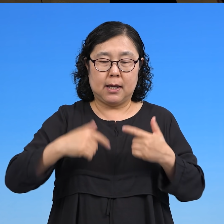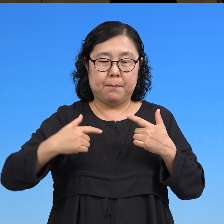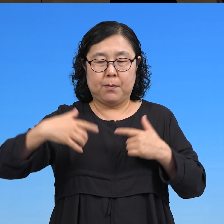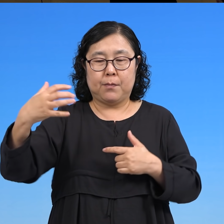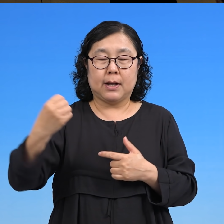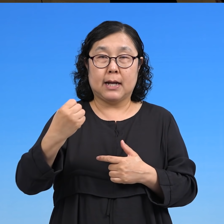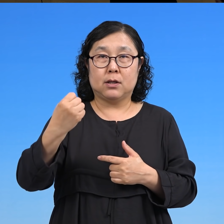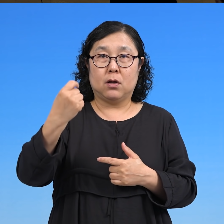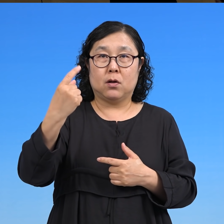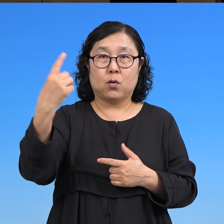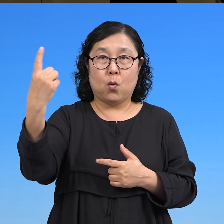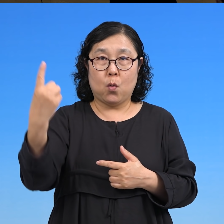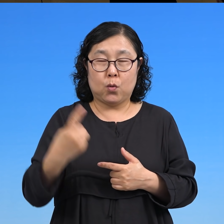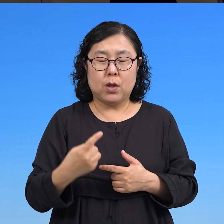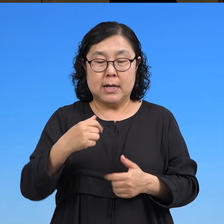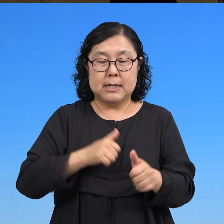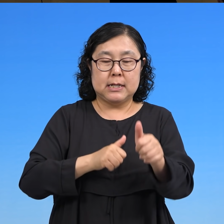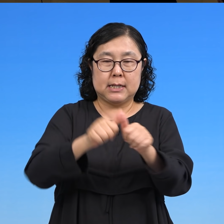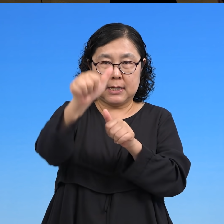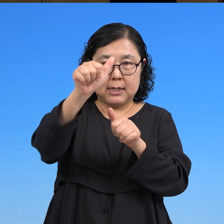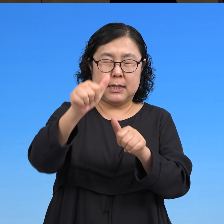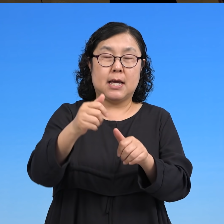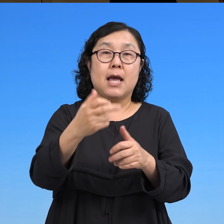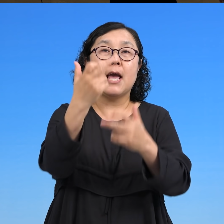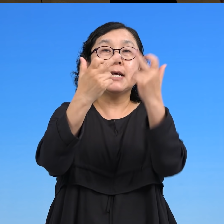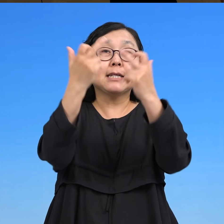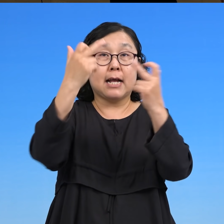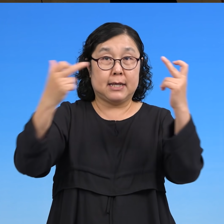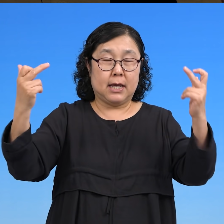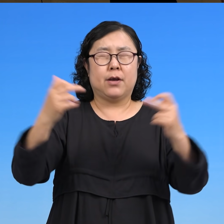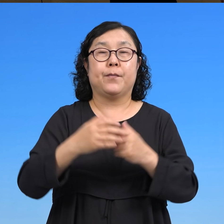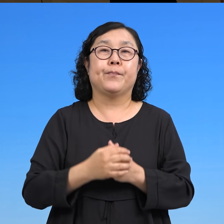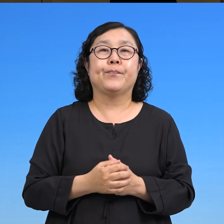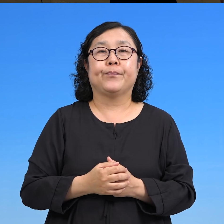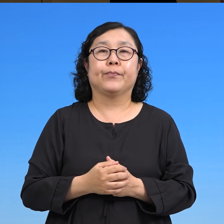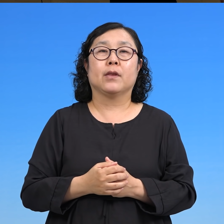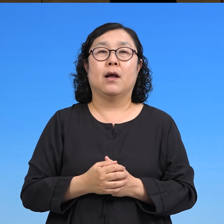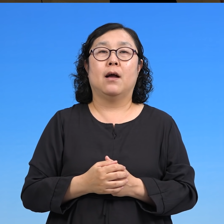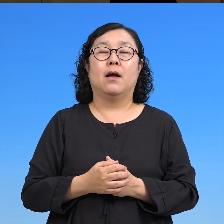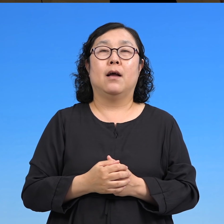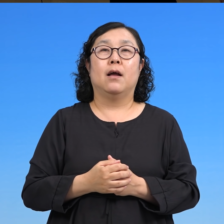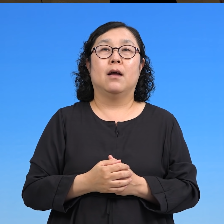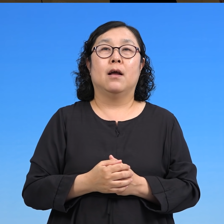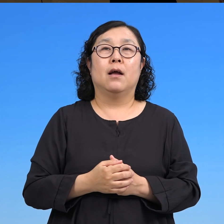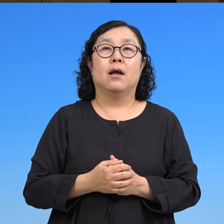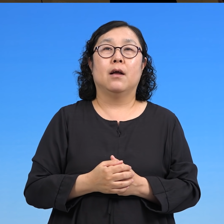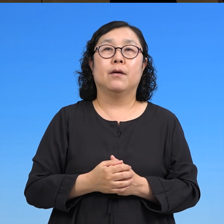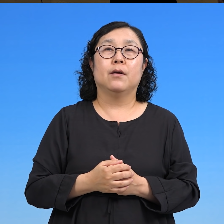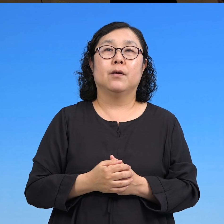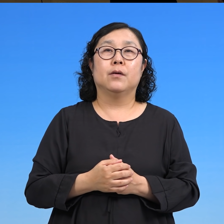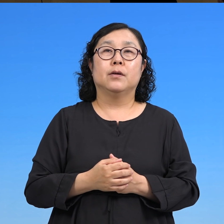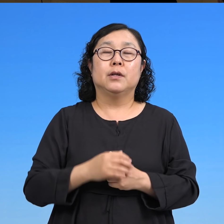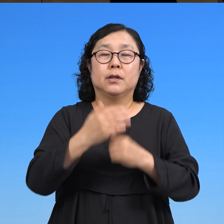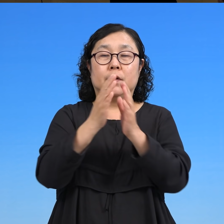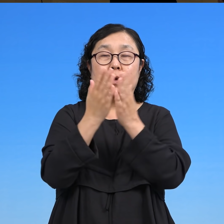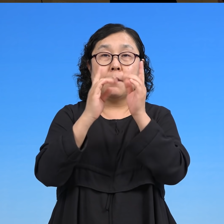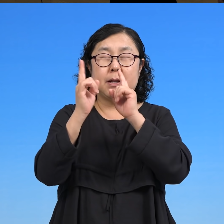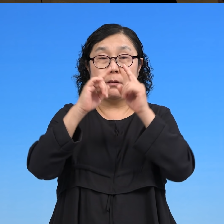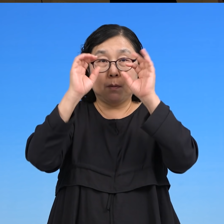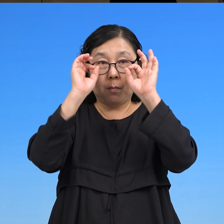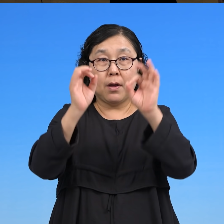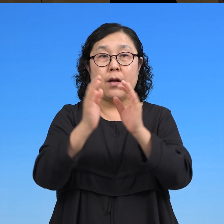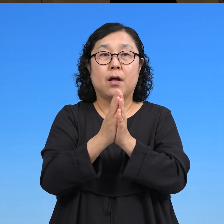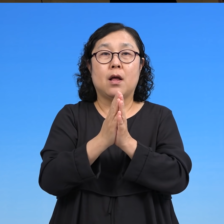기쁨을 가져다 준 승리의 산이다. 이렇게 갈멜산을 규정 지을 수가 있습니다. 자, 열왕기상